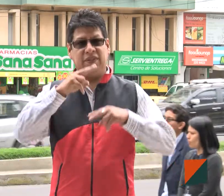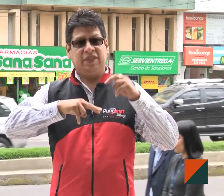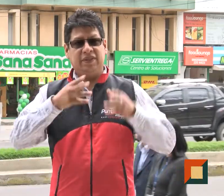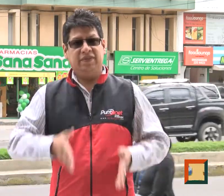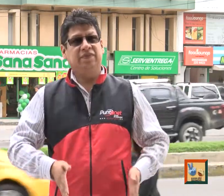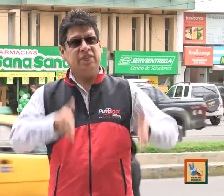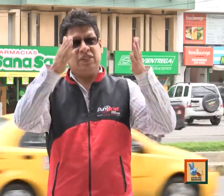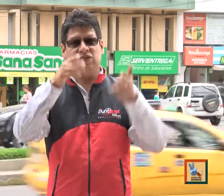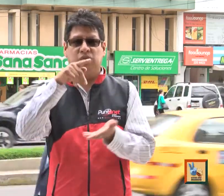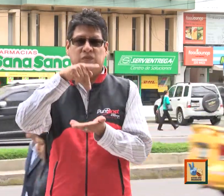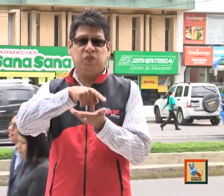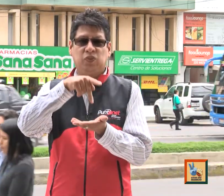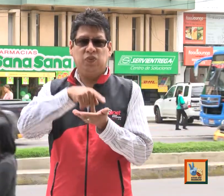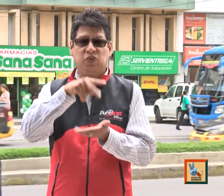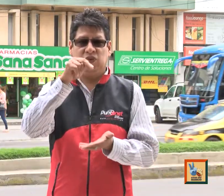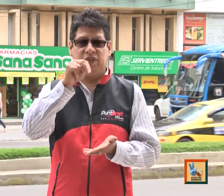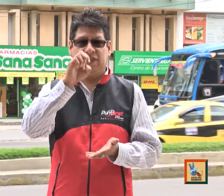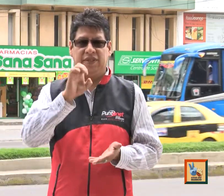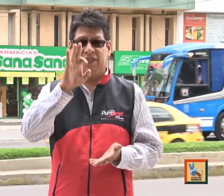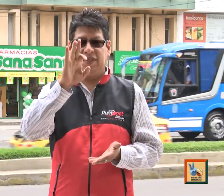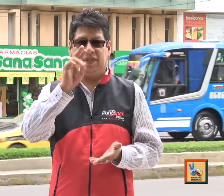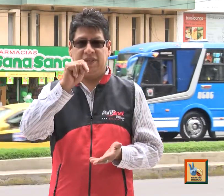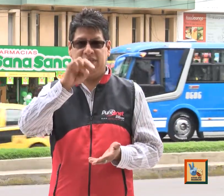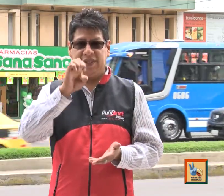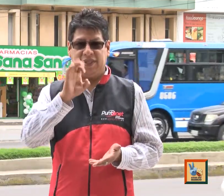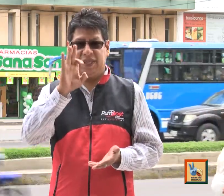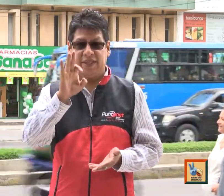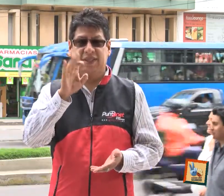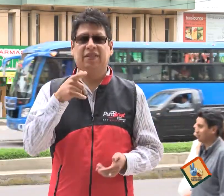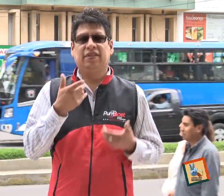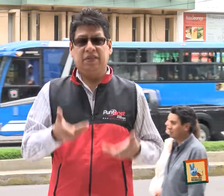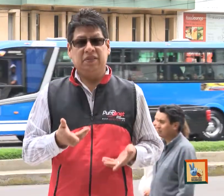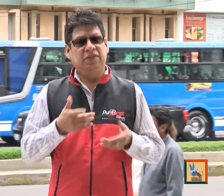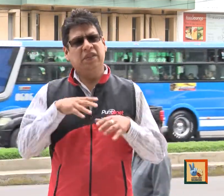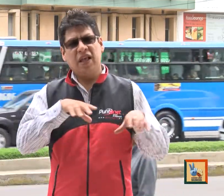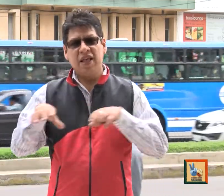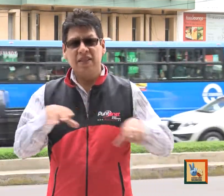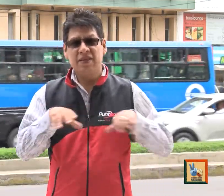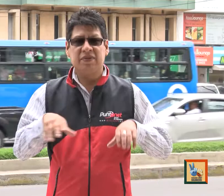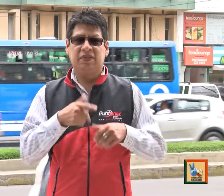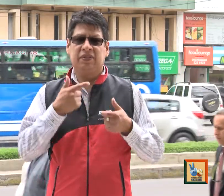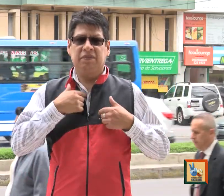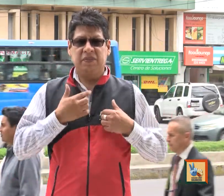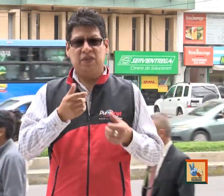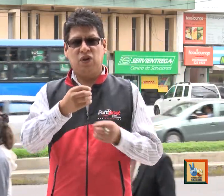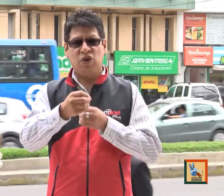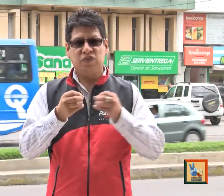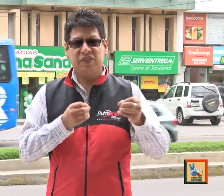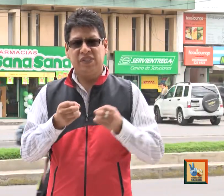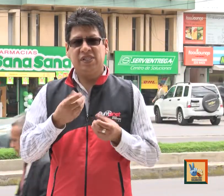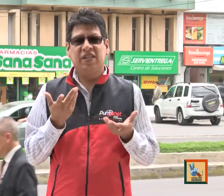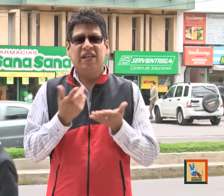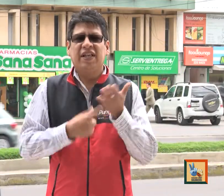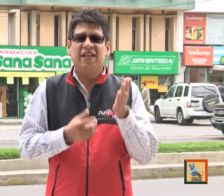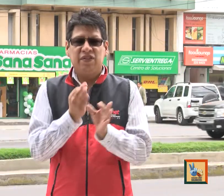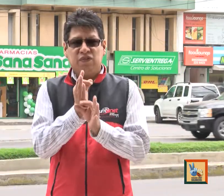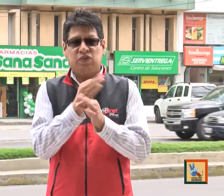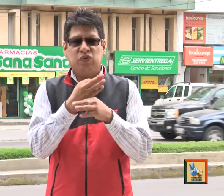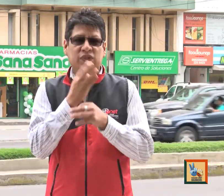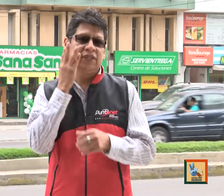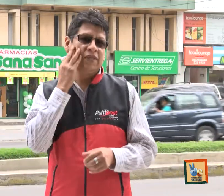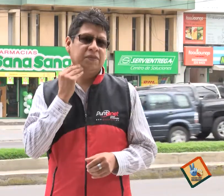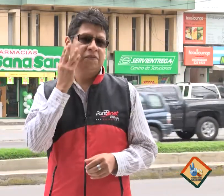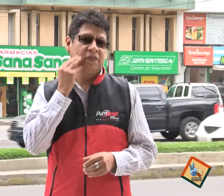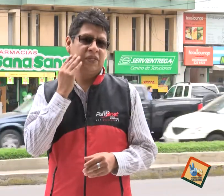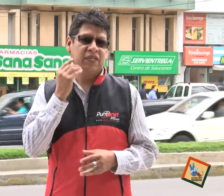mi lugar de trabajo en punto net acompáñenme en el día de hoy en todas mis actividades las cuales